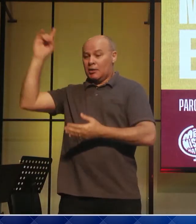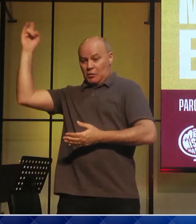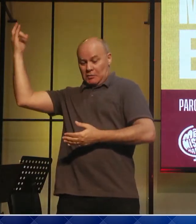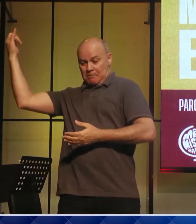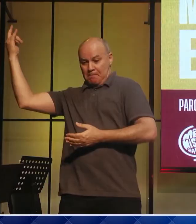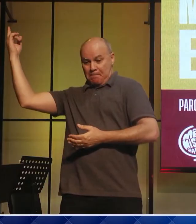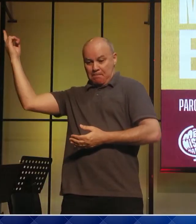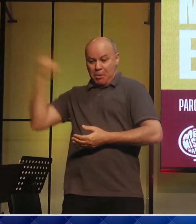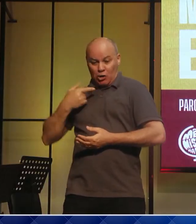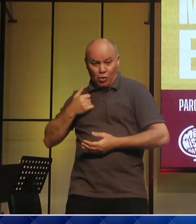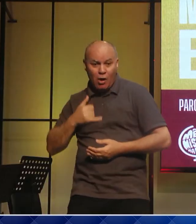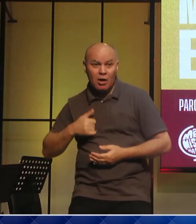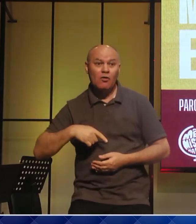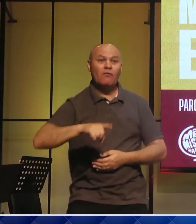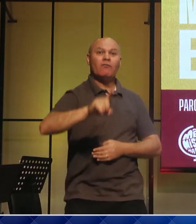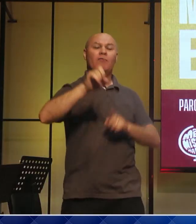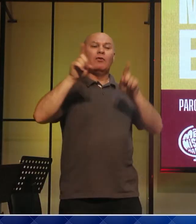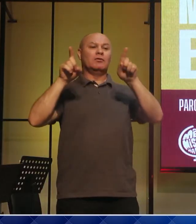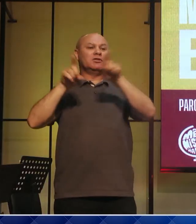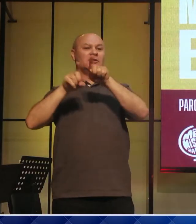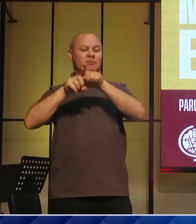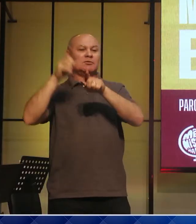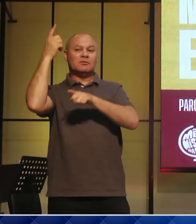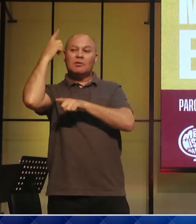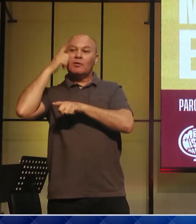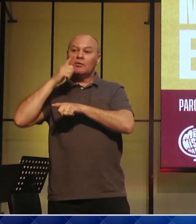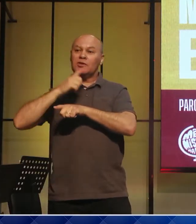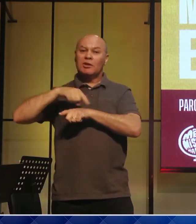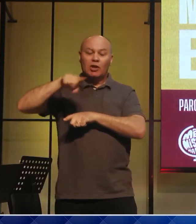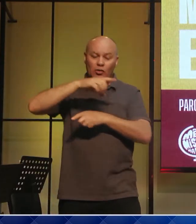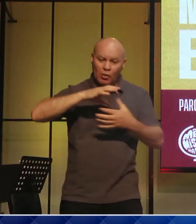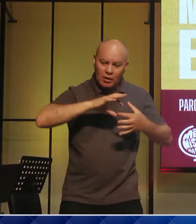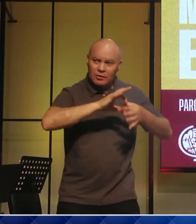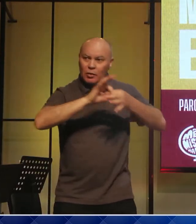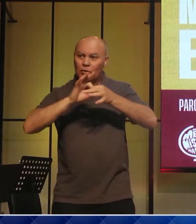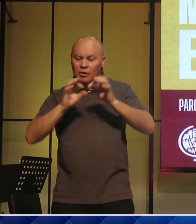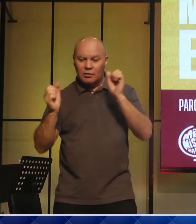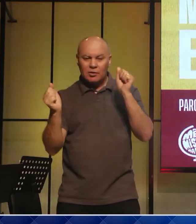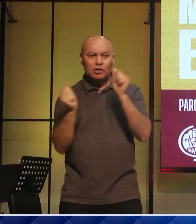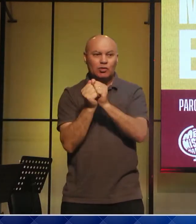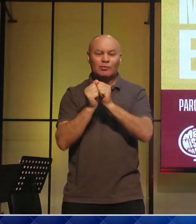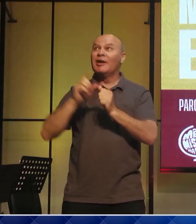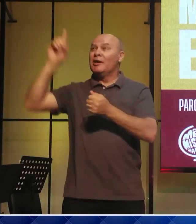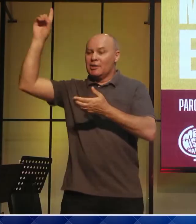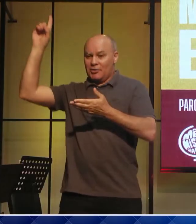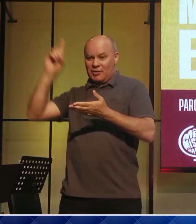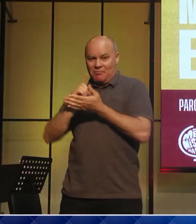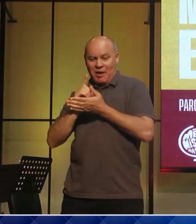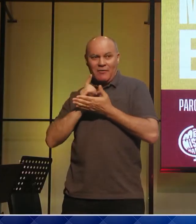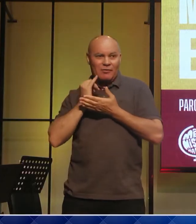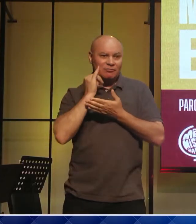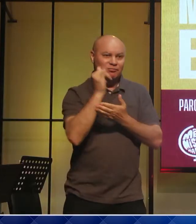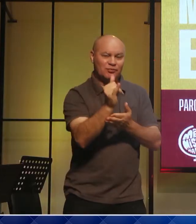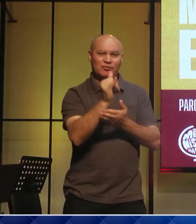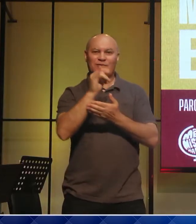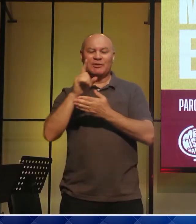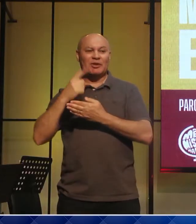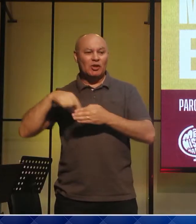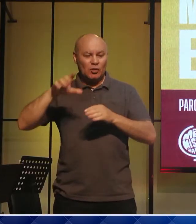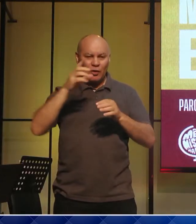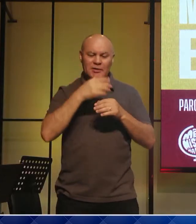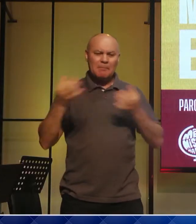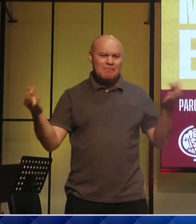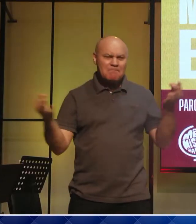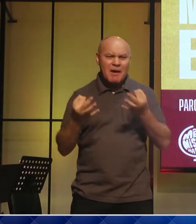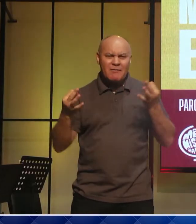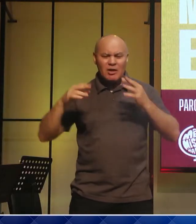a glória que me deste, para que sejam um como nós o somos, eu neles e tu em mim, a fim de que sejam aperfeiçoados na unidade, para